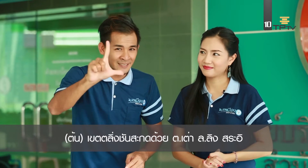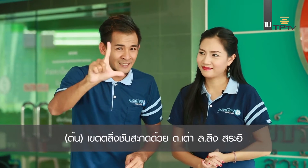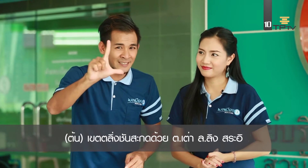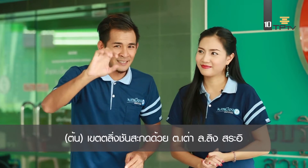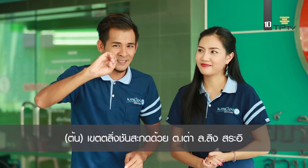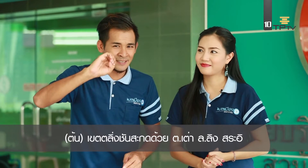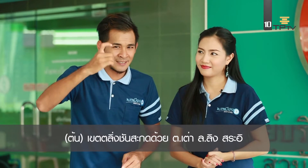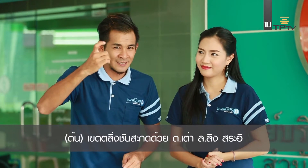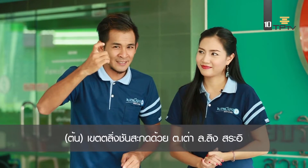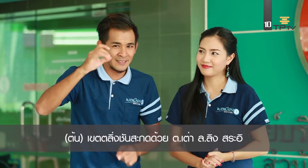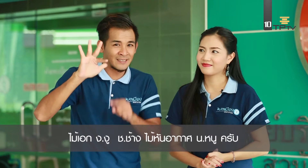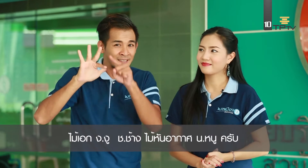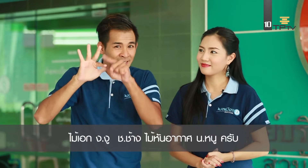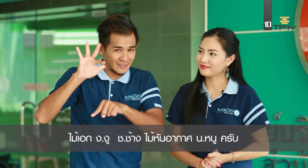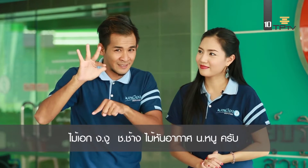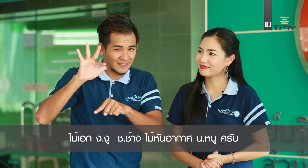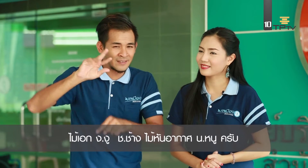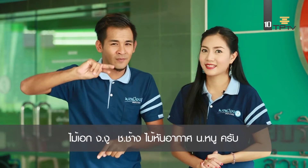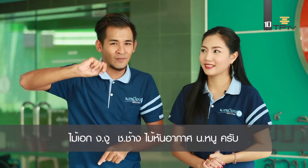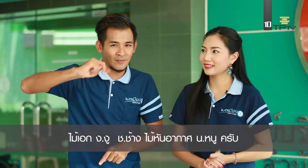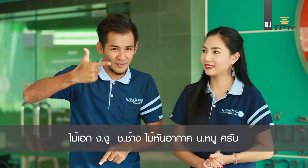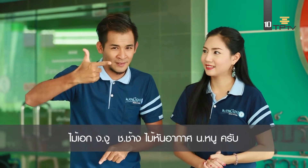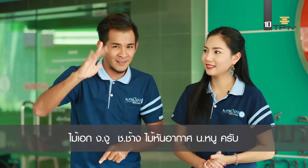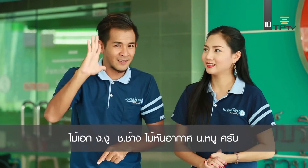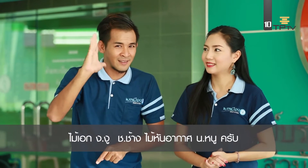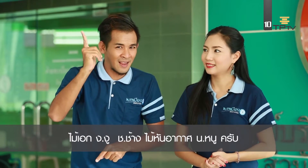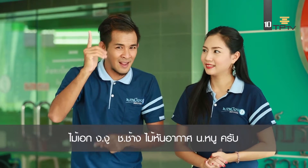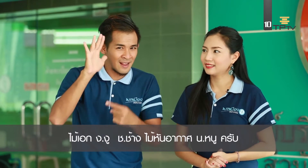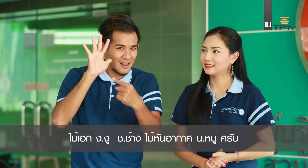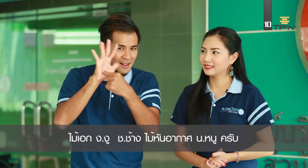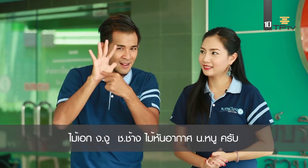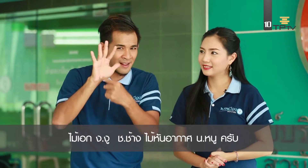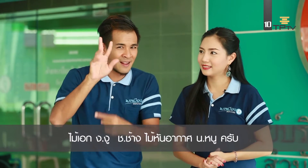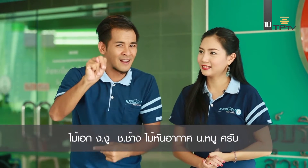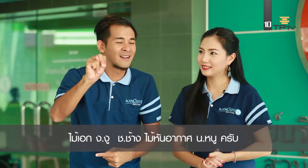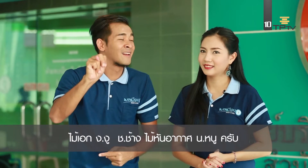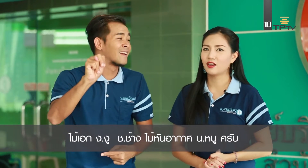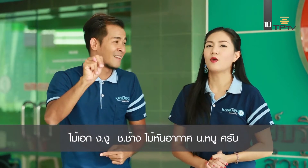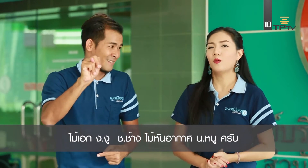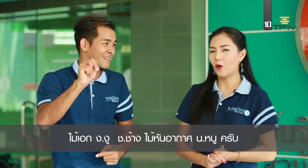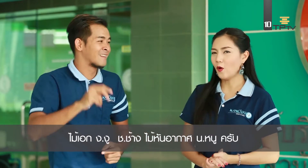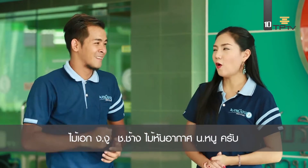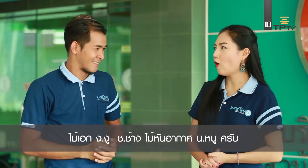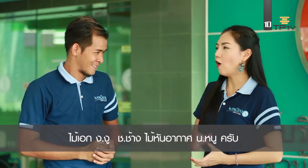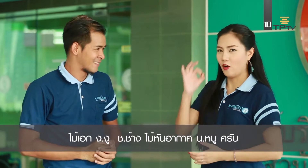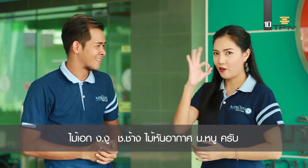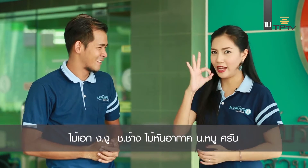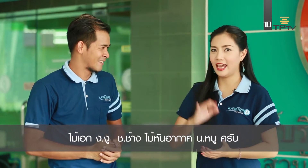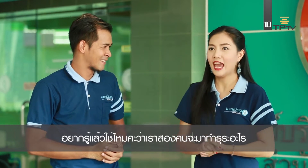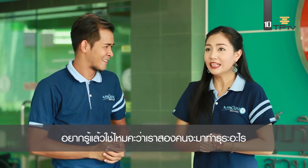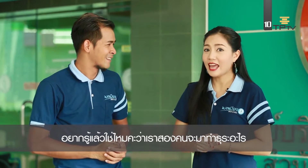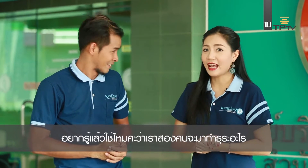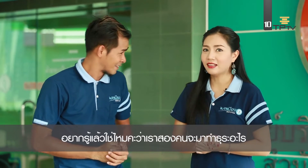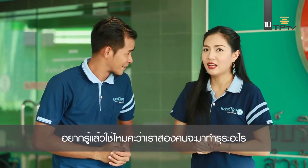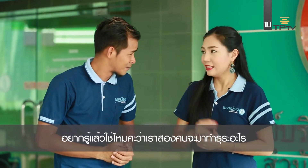อลิงสระอิไม้เอกงองูชอช้างไม้หันอากาศนอหนูครับ โอเ